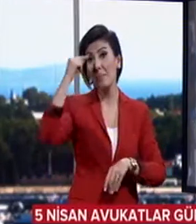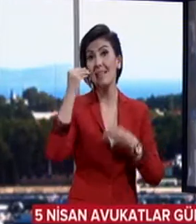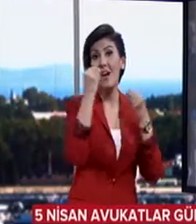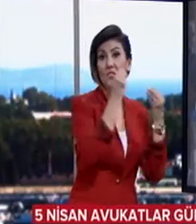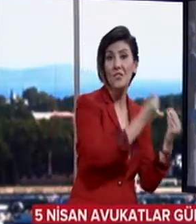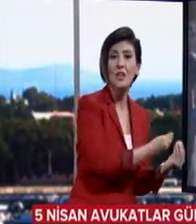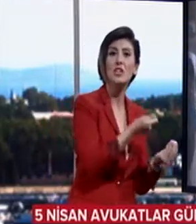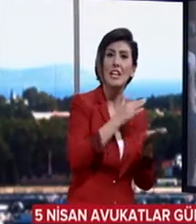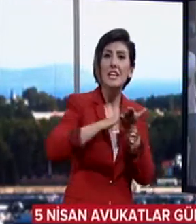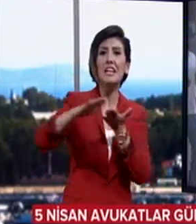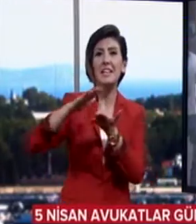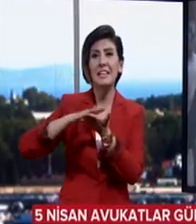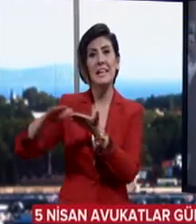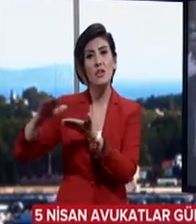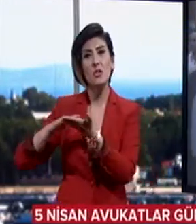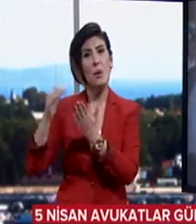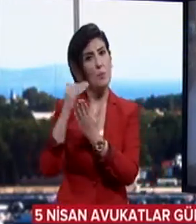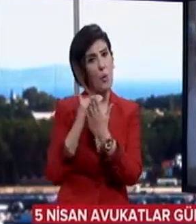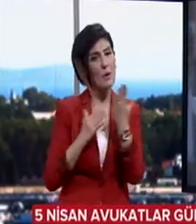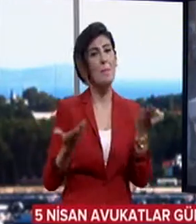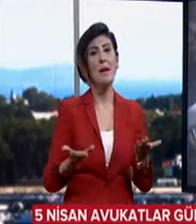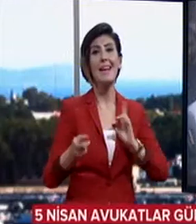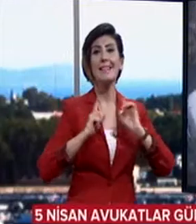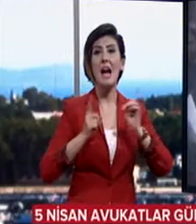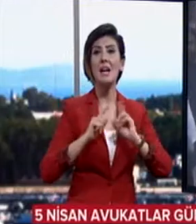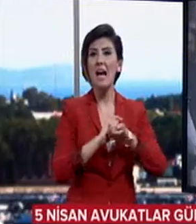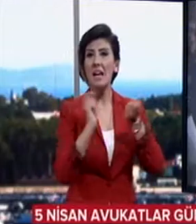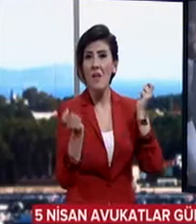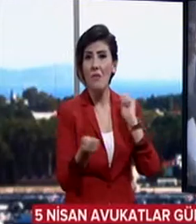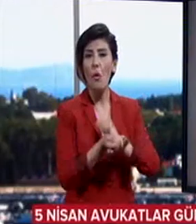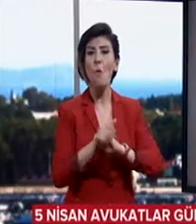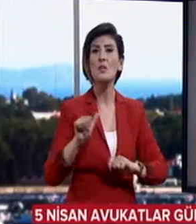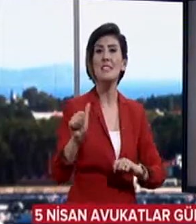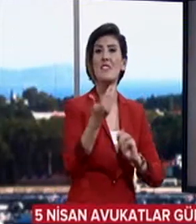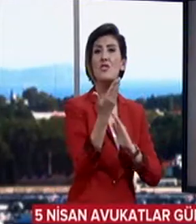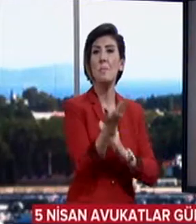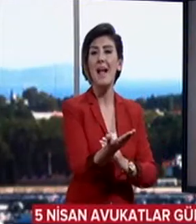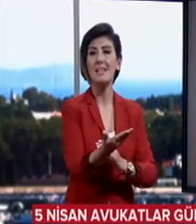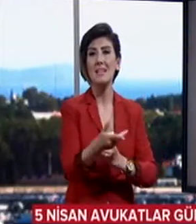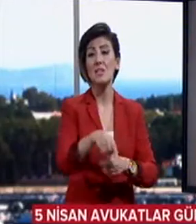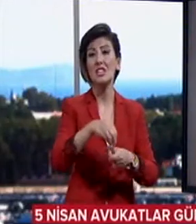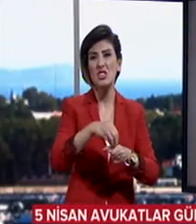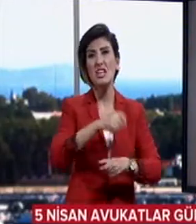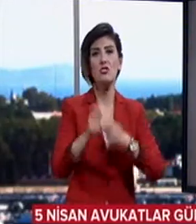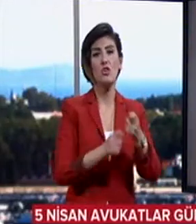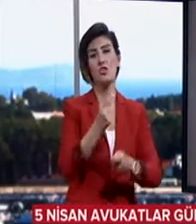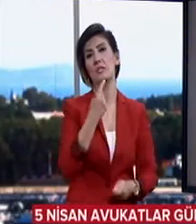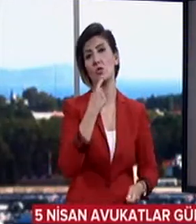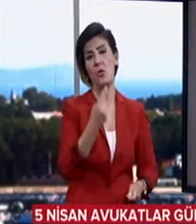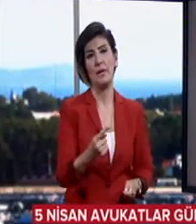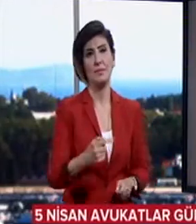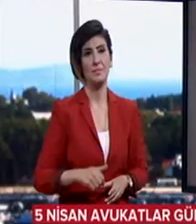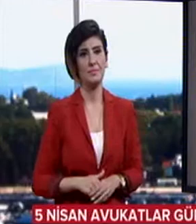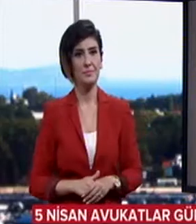şekilde yapabilmelerine imkan sağlayacak iyileştirme programı, yargı reformu strateji belgesinin üzerinde çalışıldığına vurgu